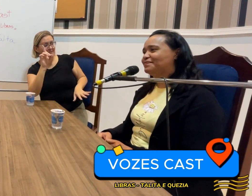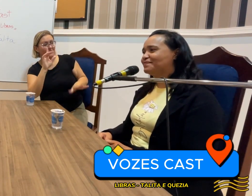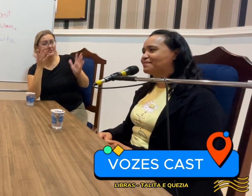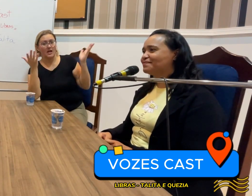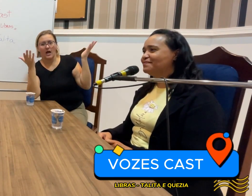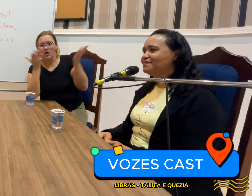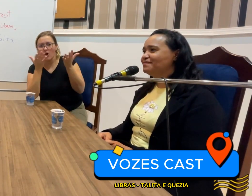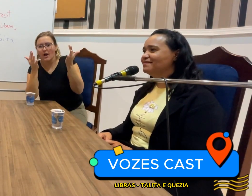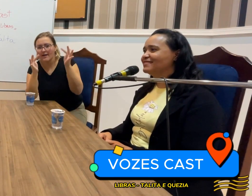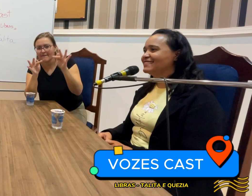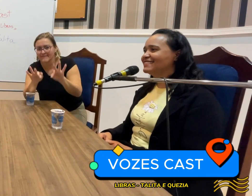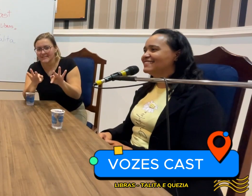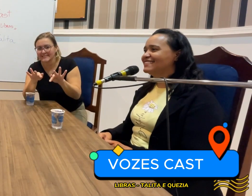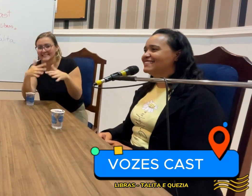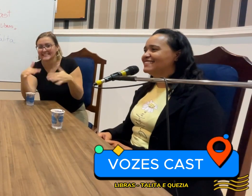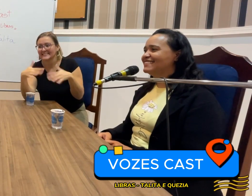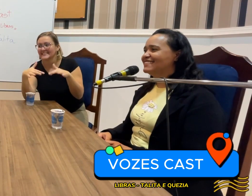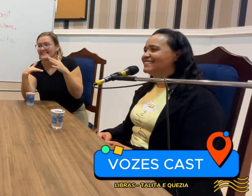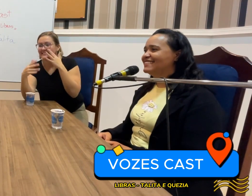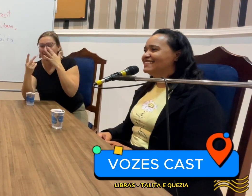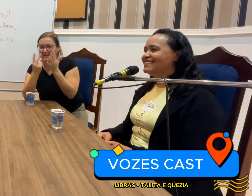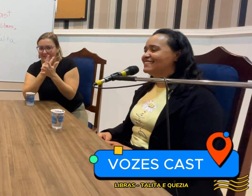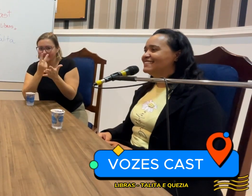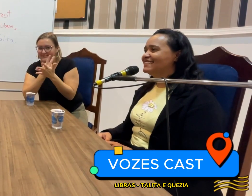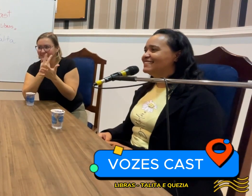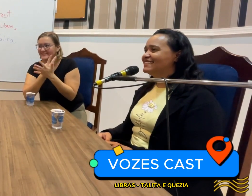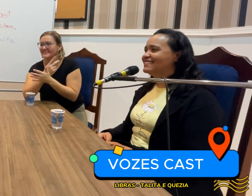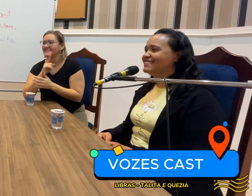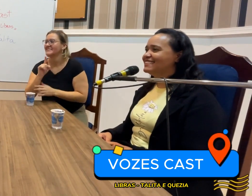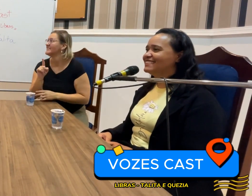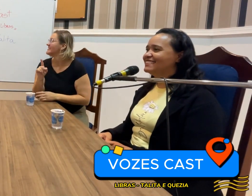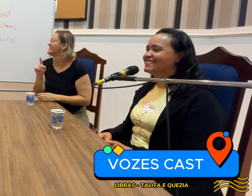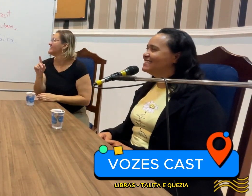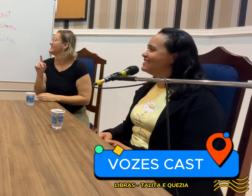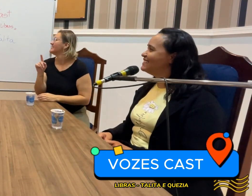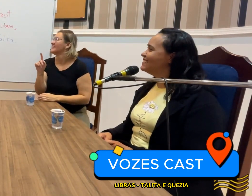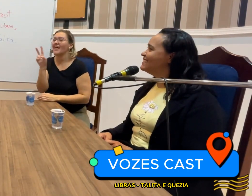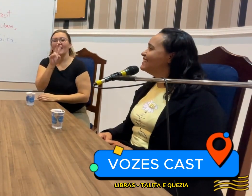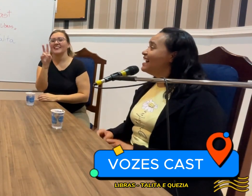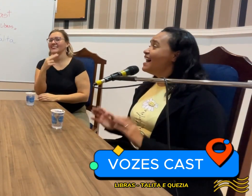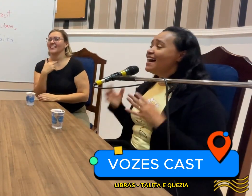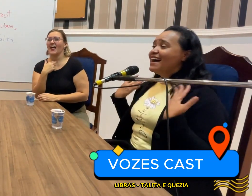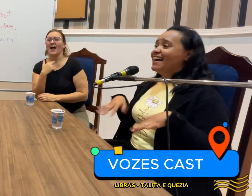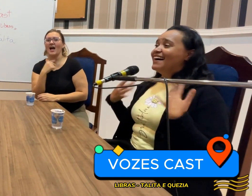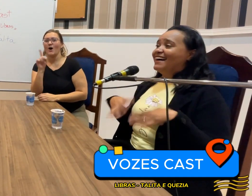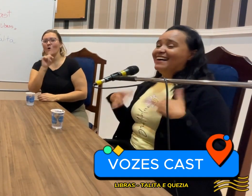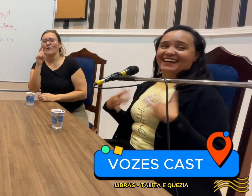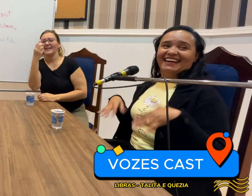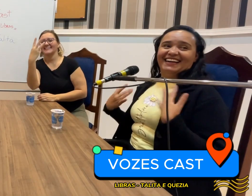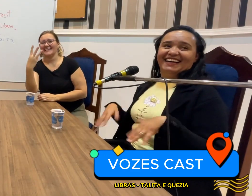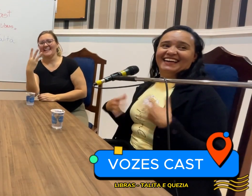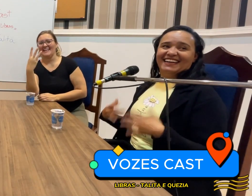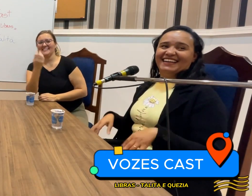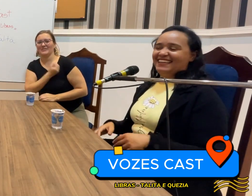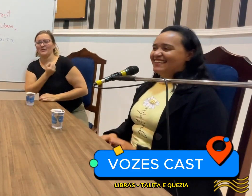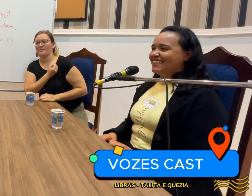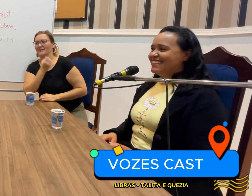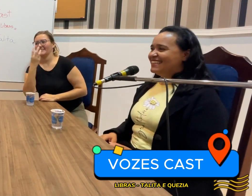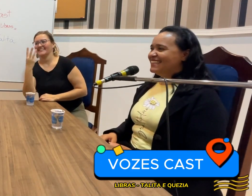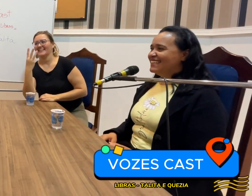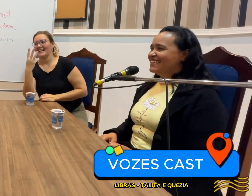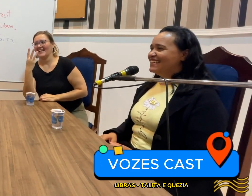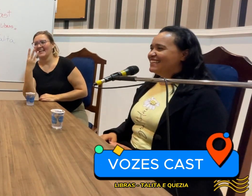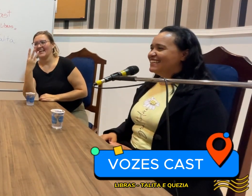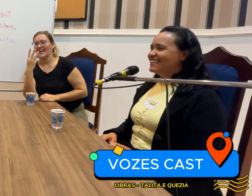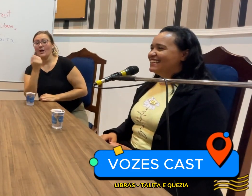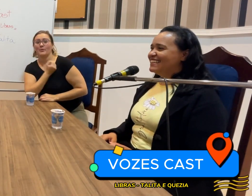olha aqui, um erro ao vivo, acontecem erros, tá? Não é o episódio 3. É o episódio,